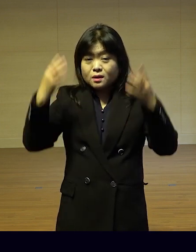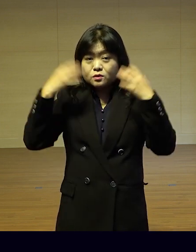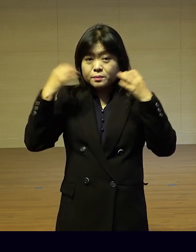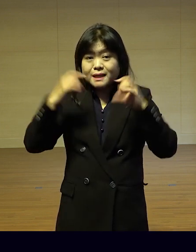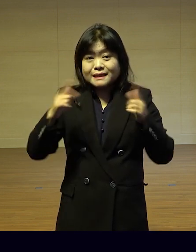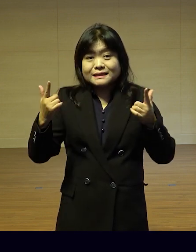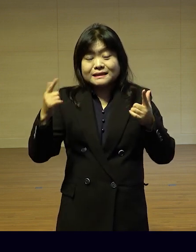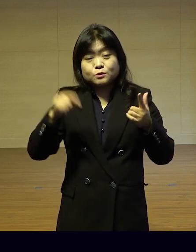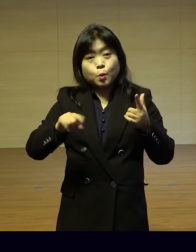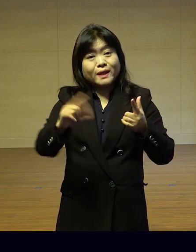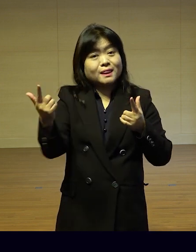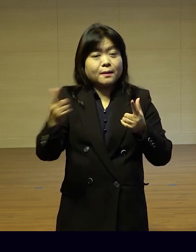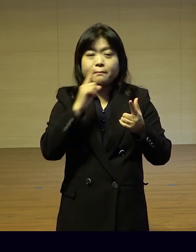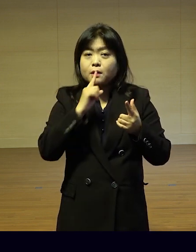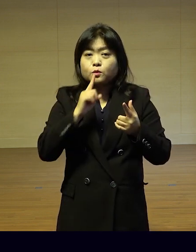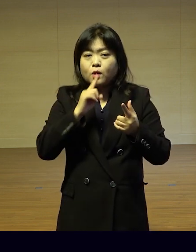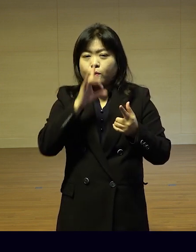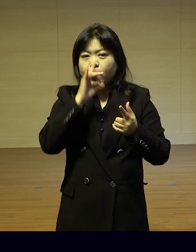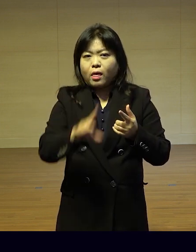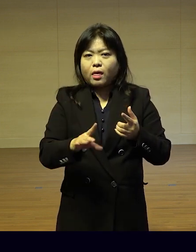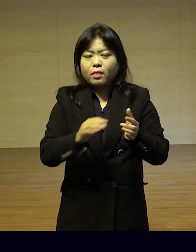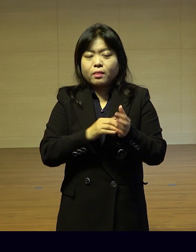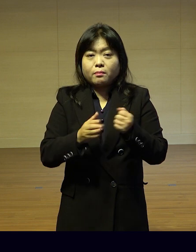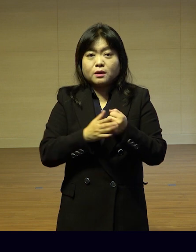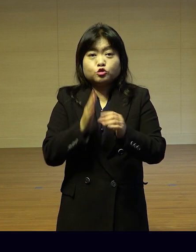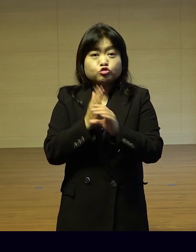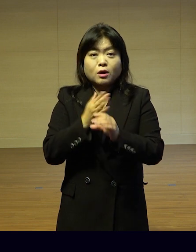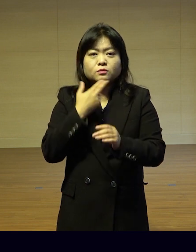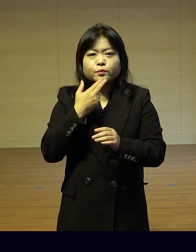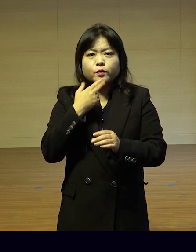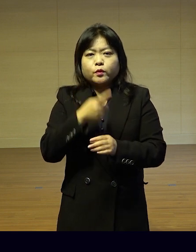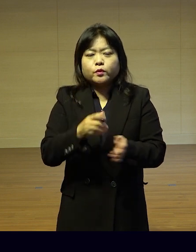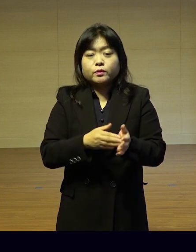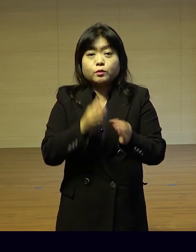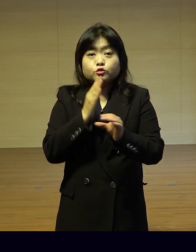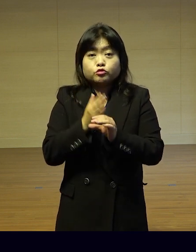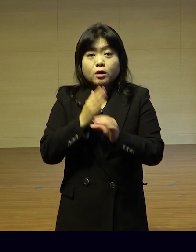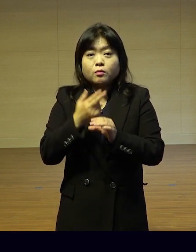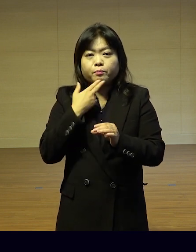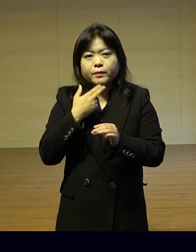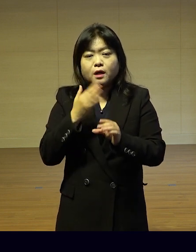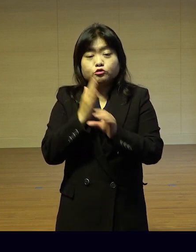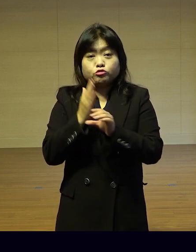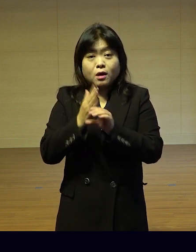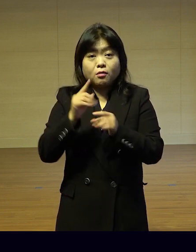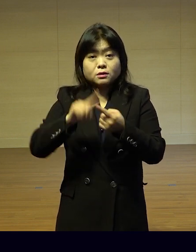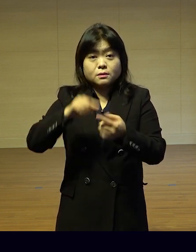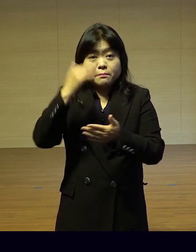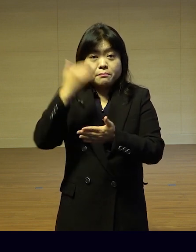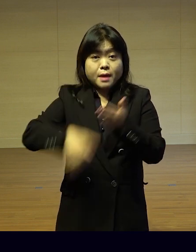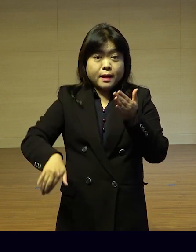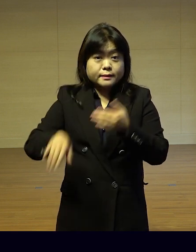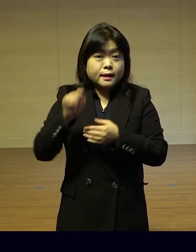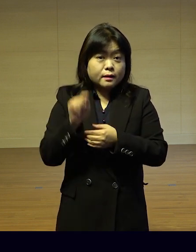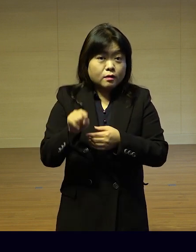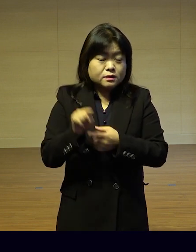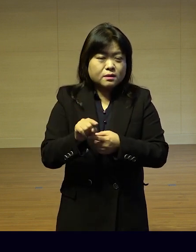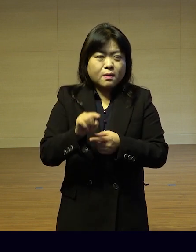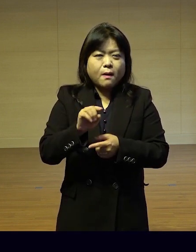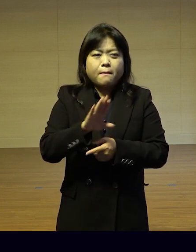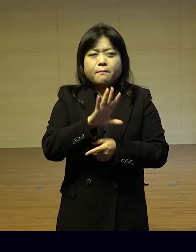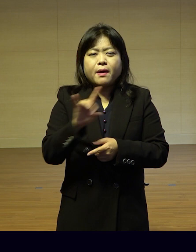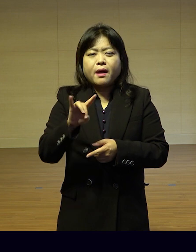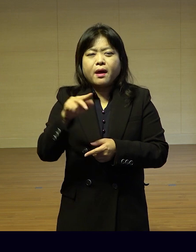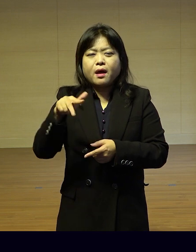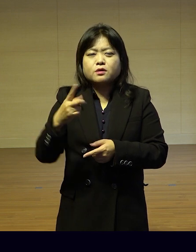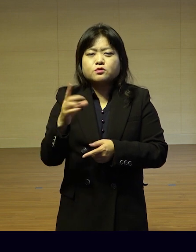않지도 않다. 이게 있을 수 없습니다. 중간 것이 있을 수가 없죠. 그래서 중간 것을 배제한다는 것이 바로